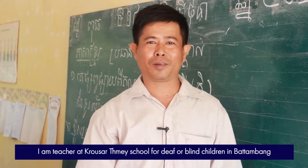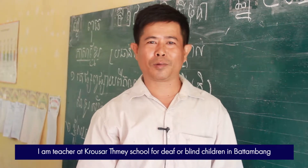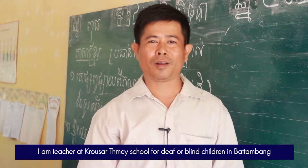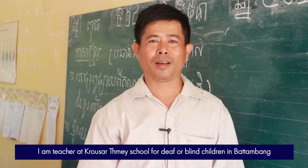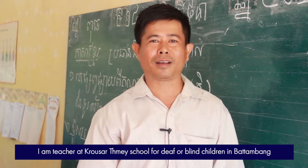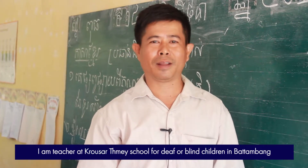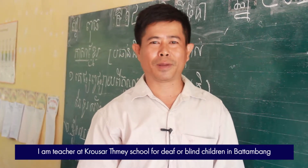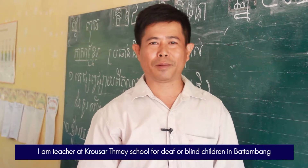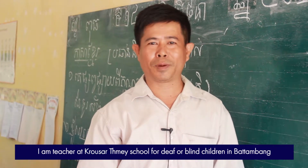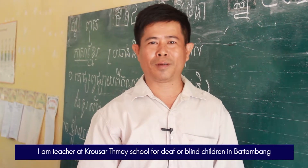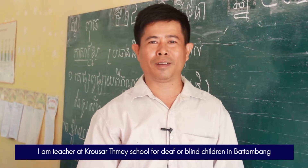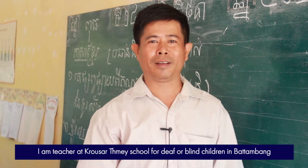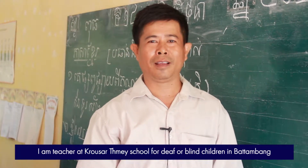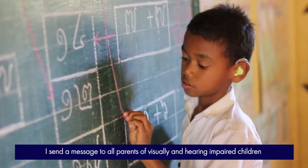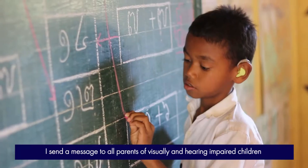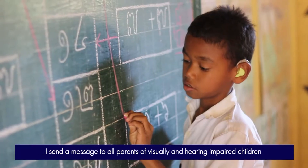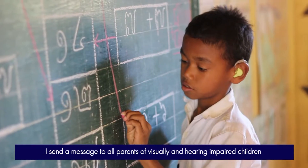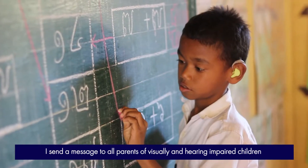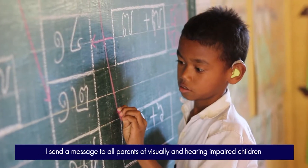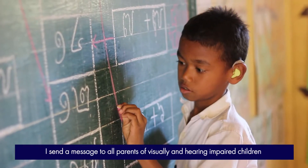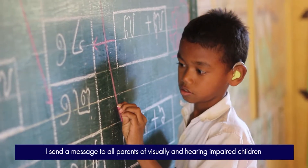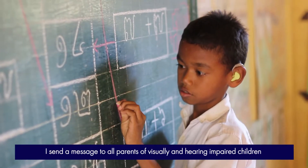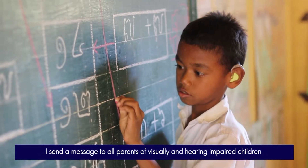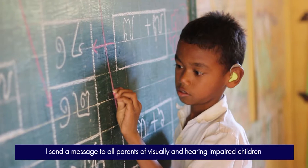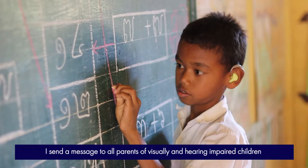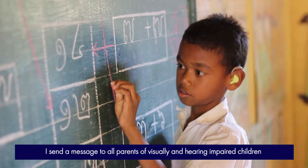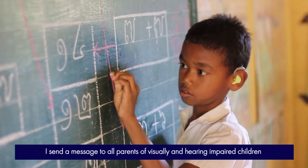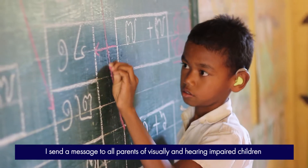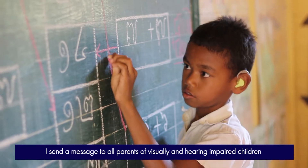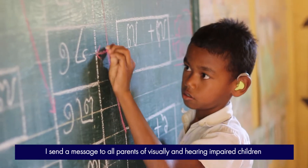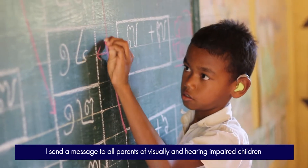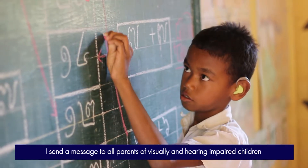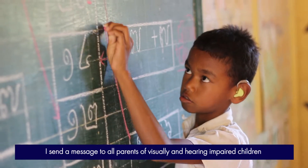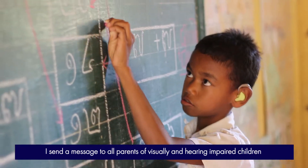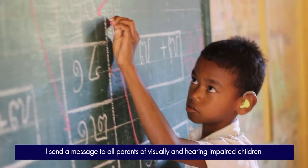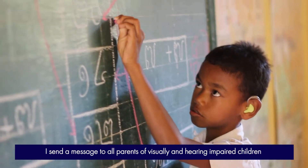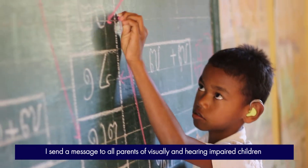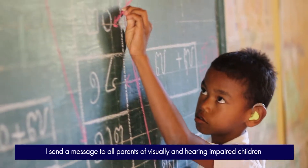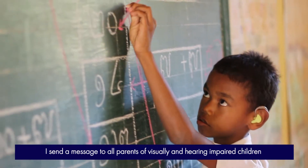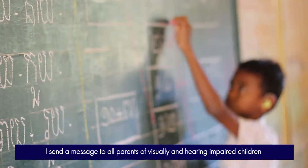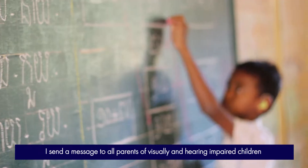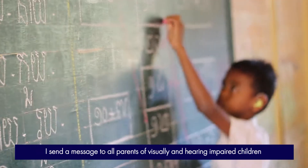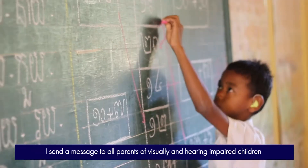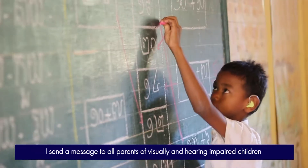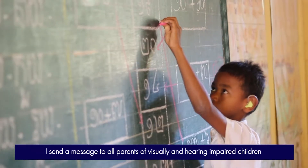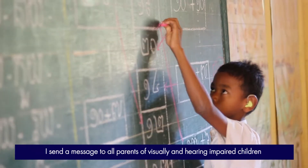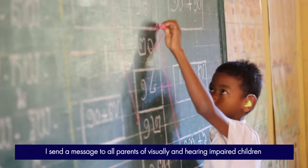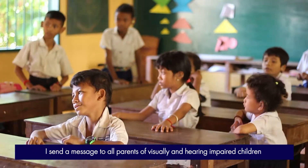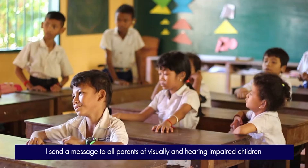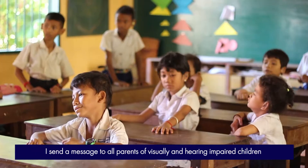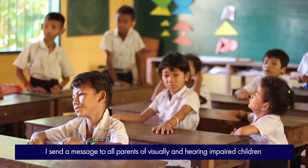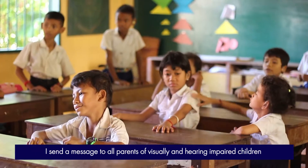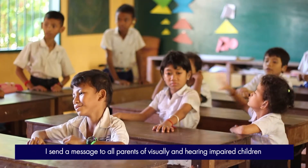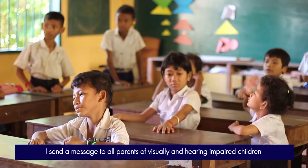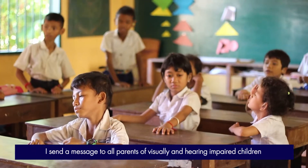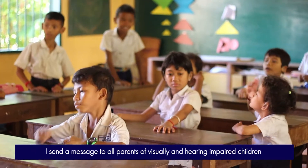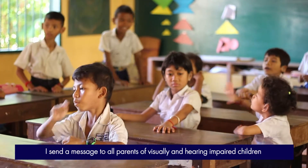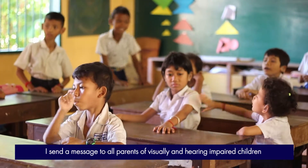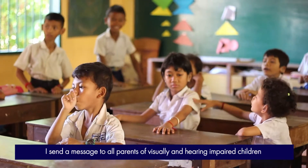រថ្លង់ខេត្តបាត់ដំបងផ្ញើសារទៅដល់បងប្អូនទាំងអស់ដែលមានកូនពិការភ្នែកឬគរថ្ល